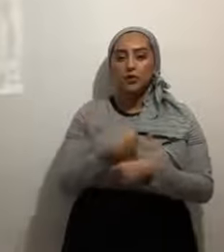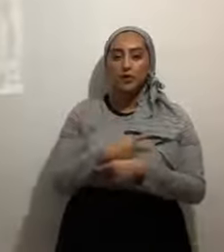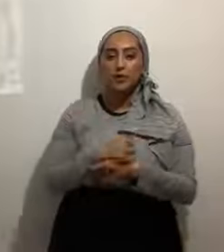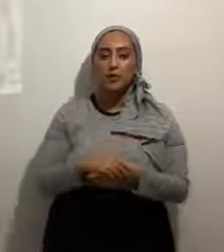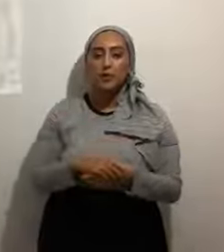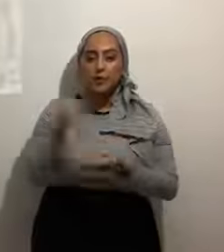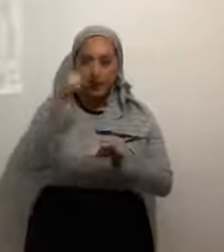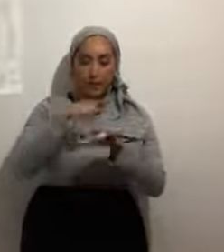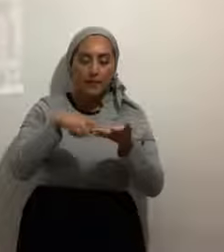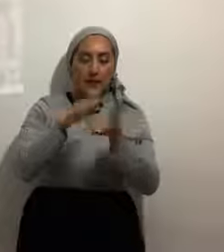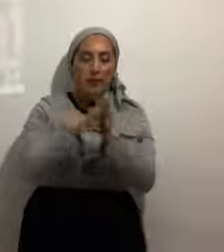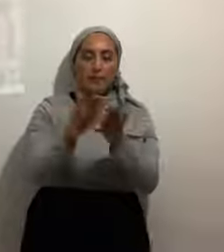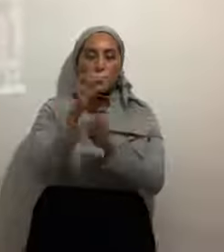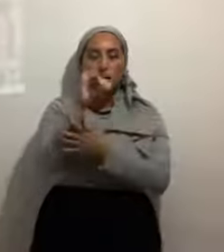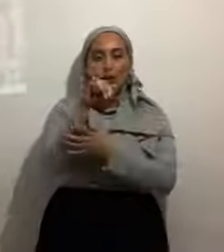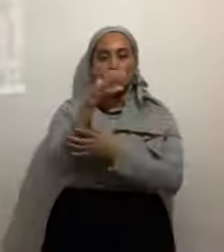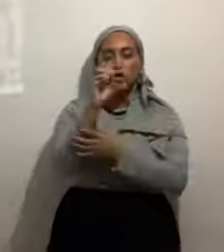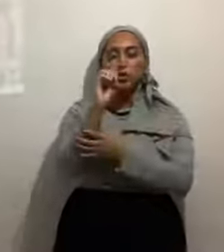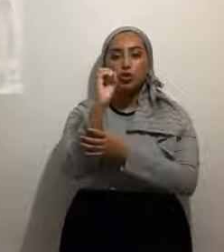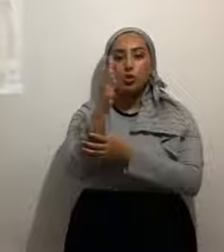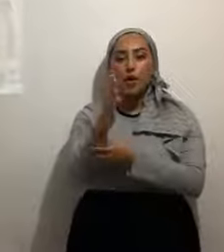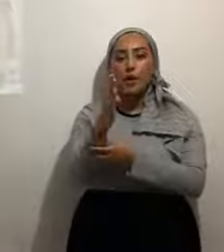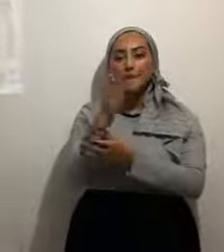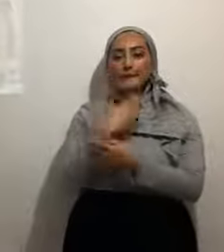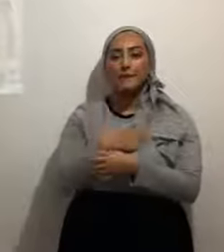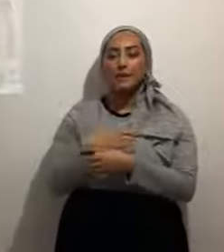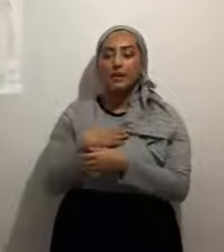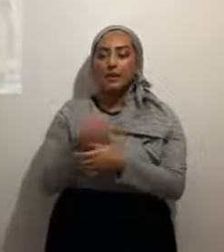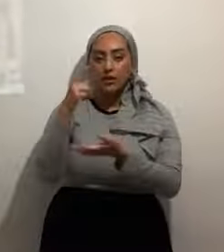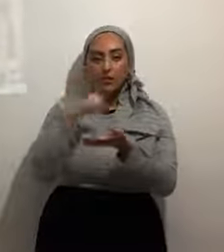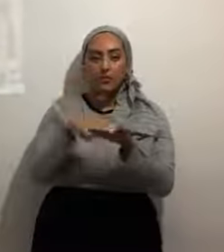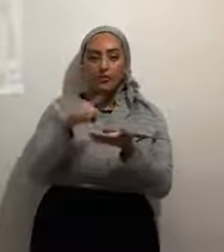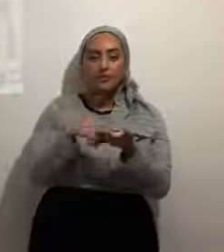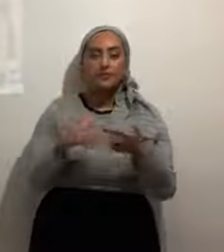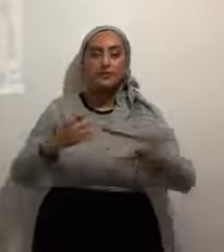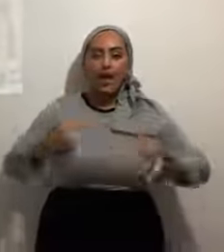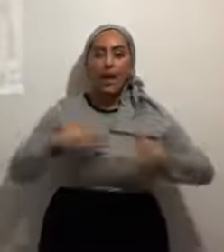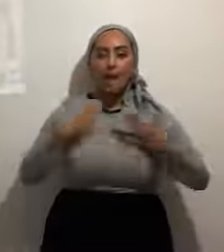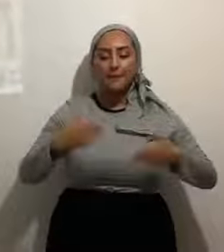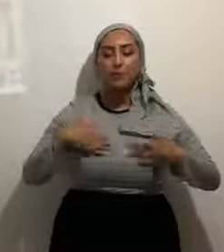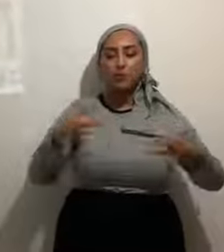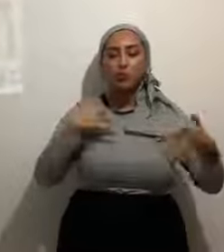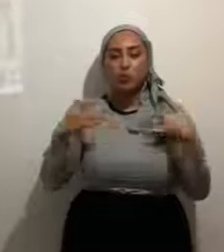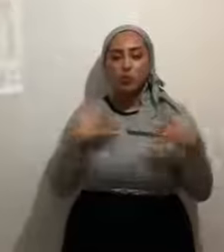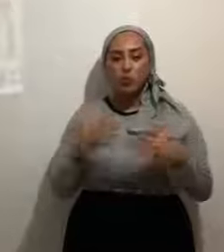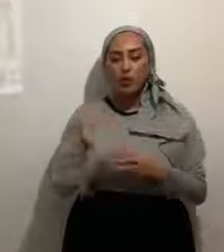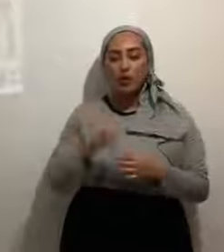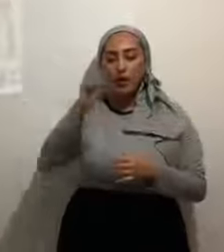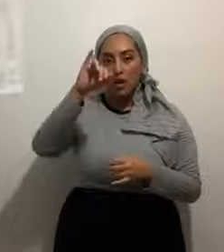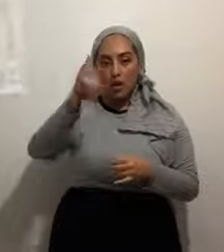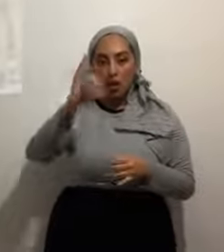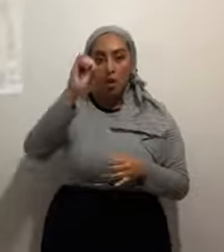libro de Job. Vamos para allá, hermanos preciosos. Preciosos en el Eterno. Rápido, con ánimo, vámonos. Job capítulo 9.